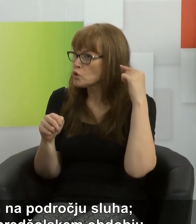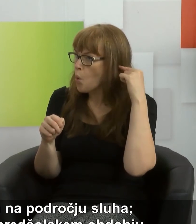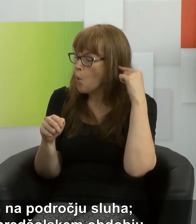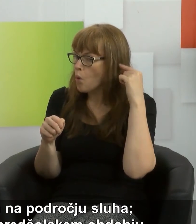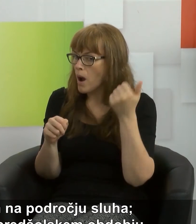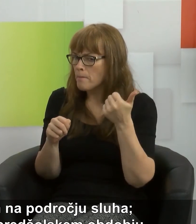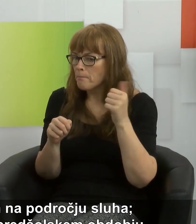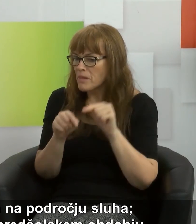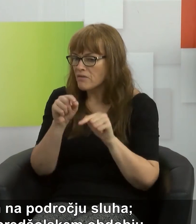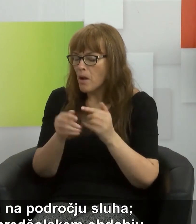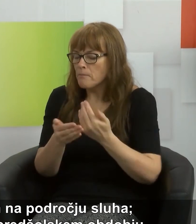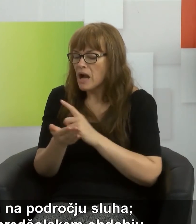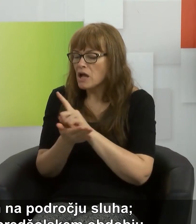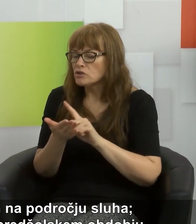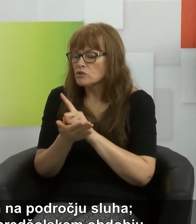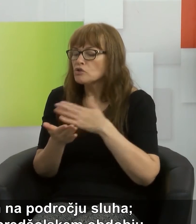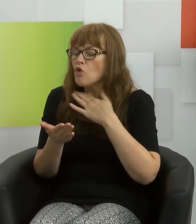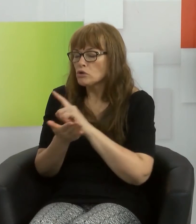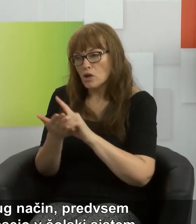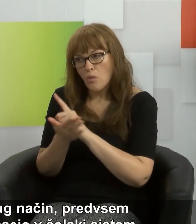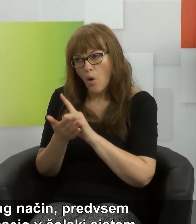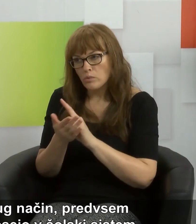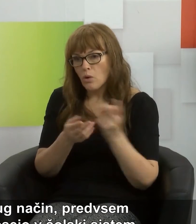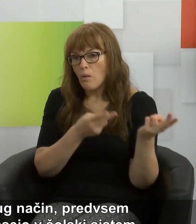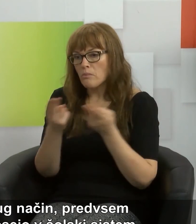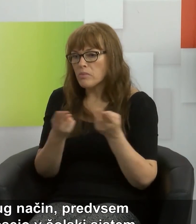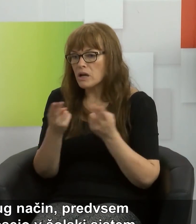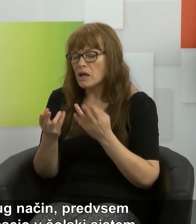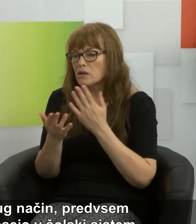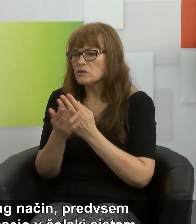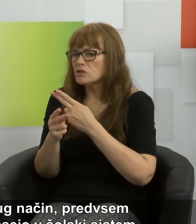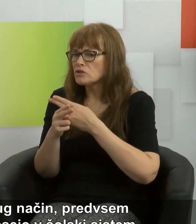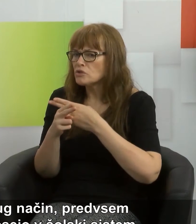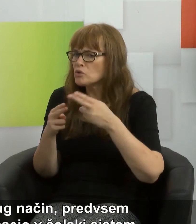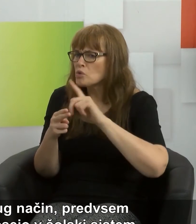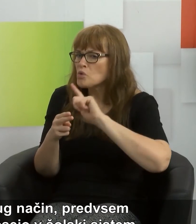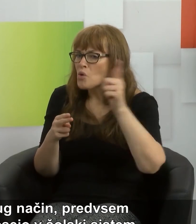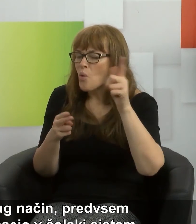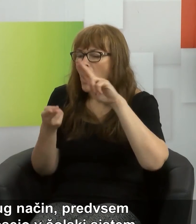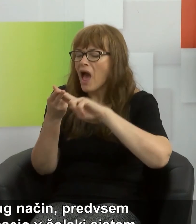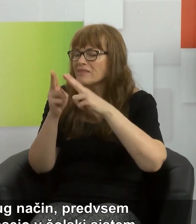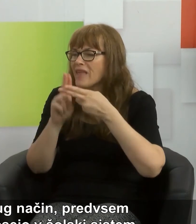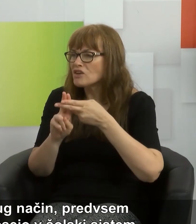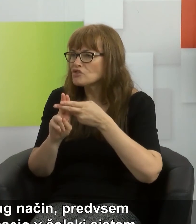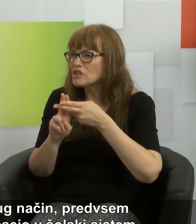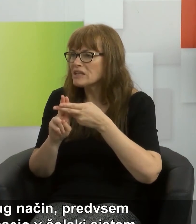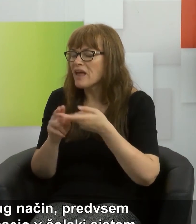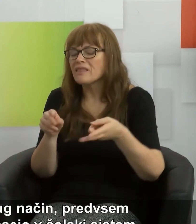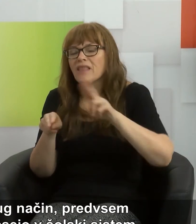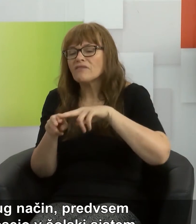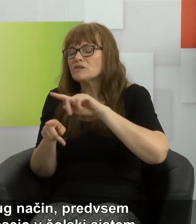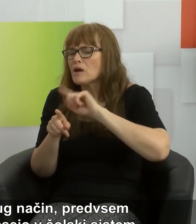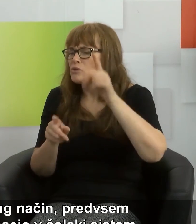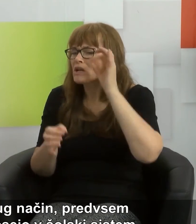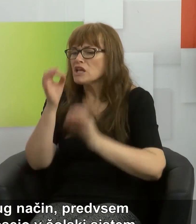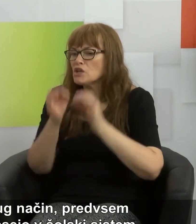prvi koraki v predšolskem obdobju prinesejo čist drug način, predvsem pa izkušnjo,